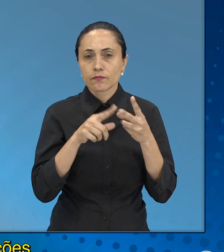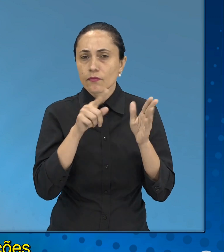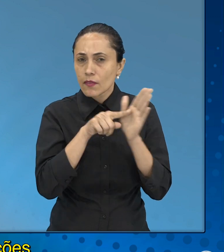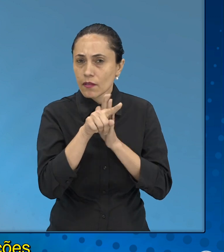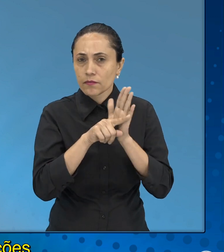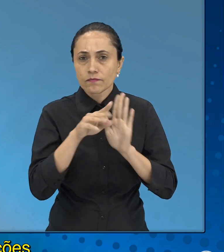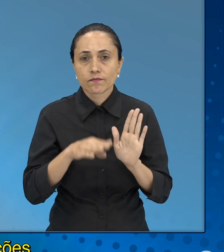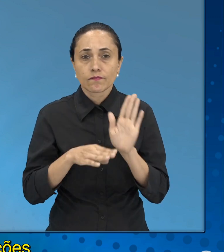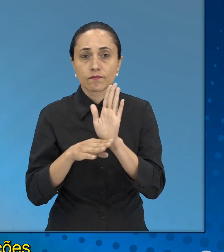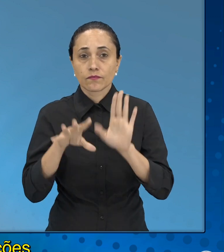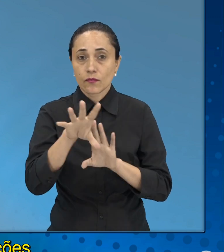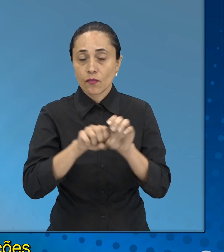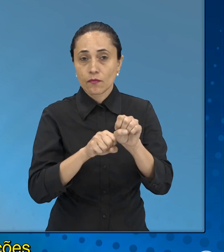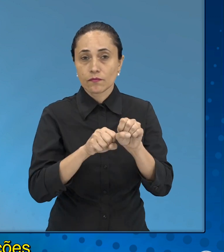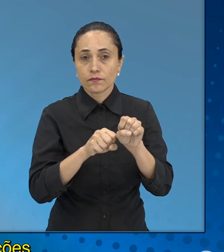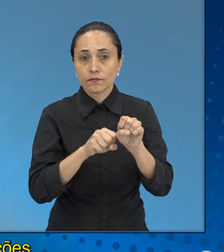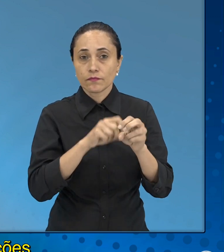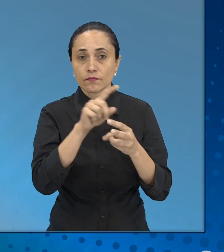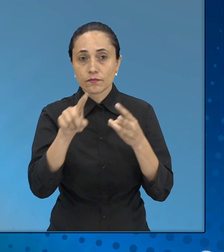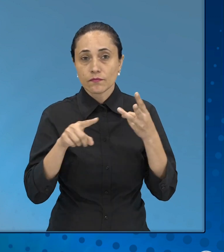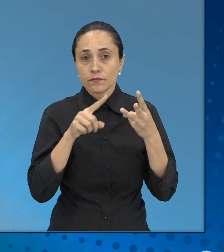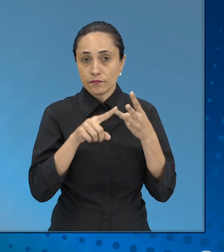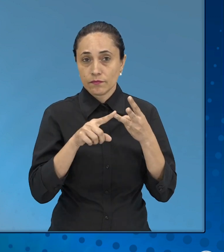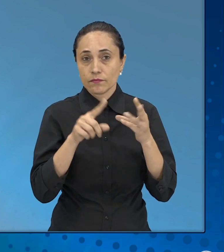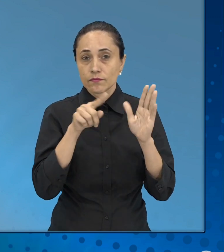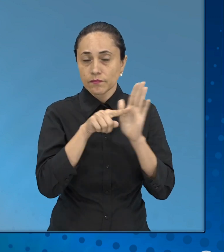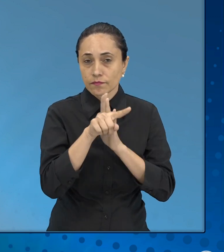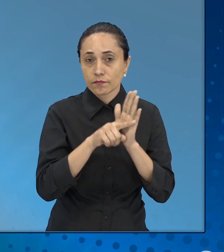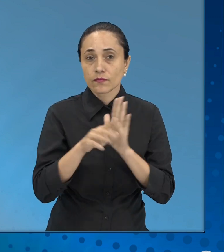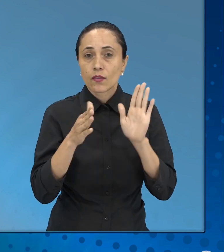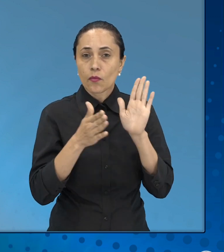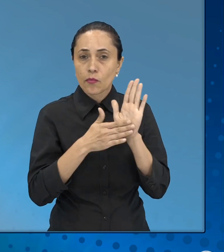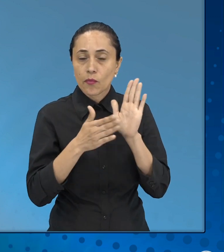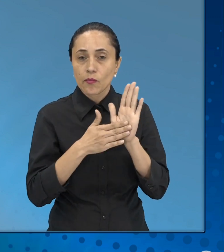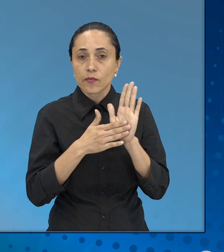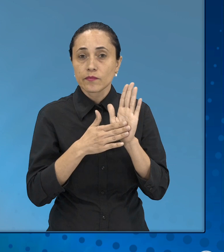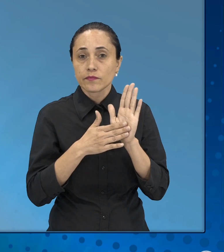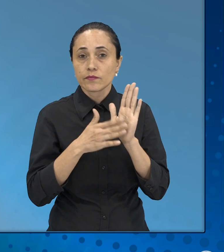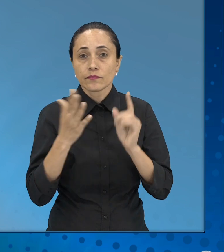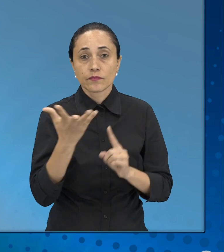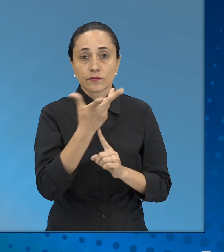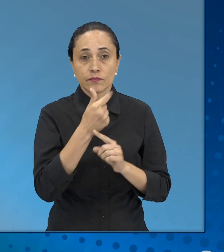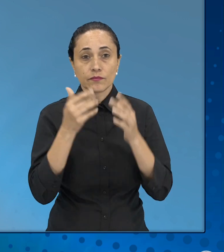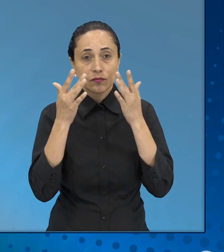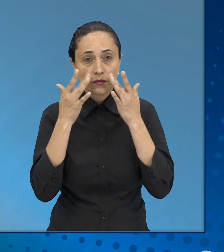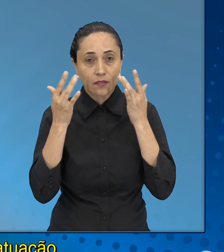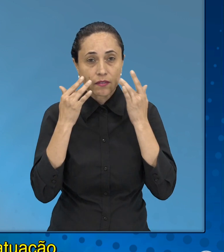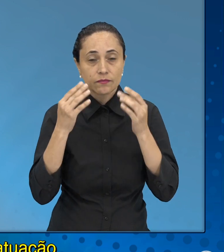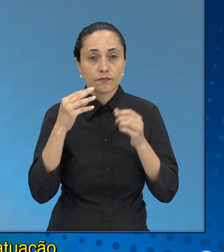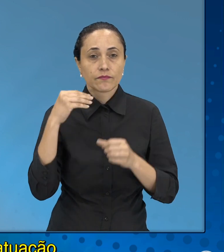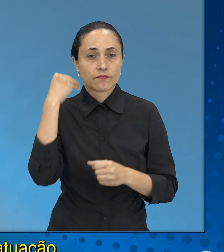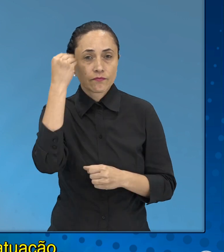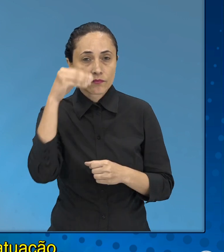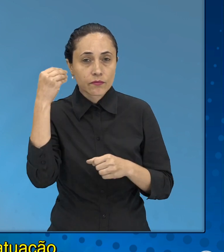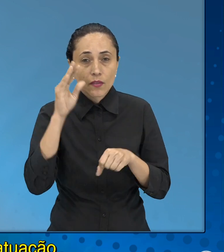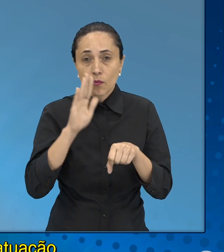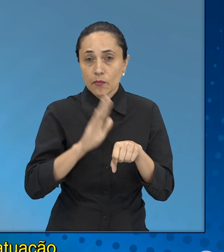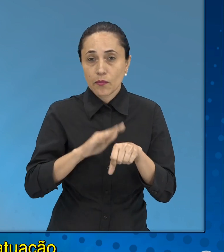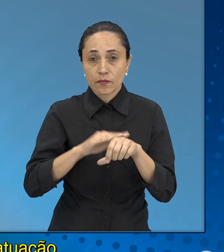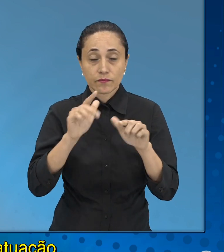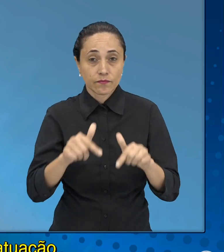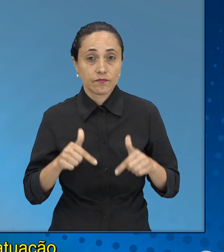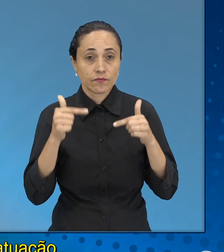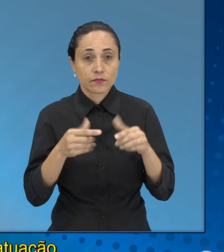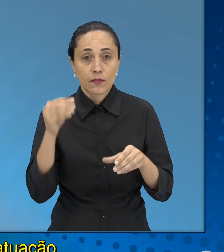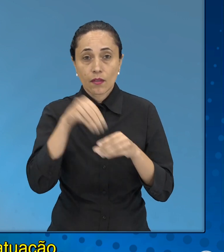tradutórias, verificar contribuições na formação, analisar propostas cênicas. Tudo isso no meu contexto